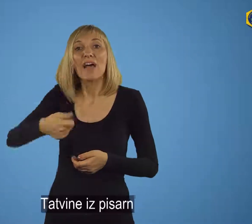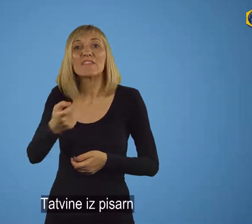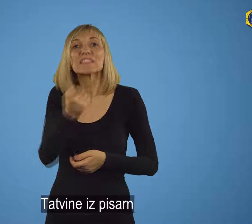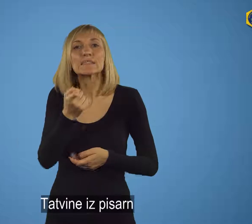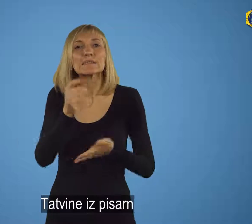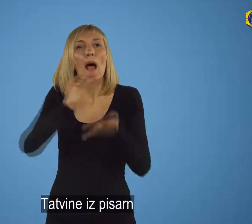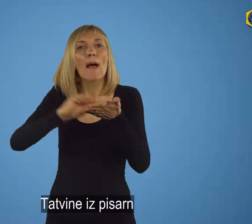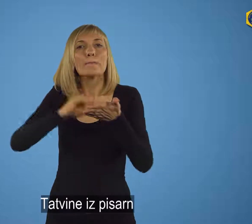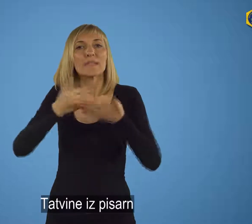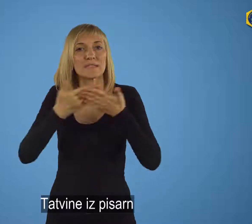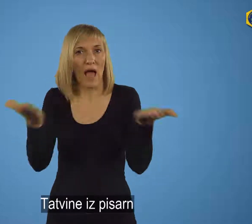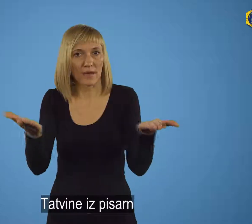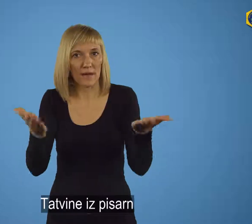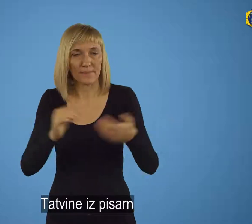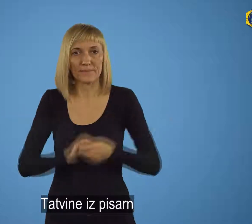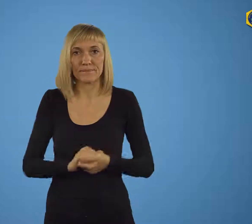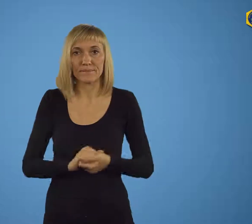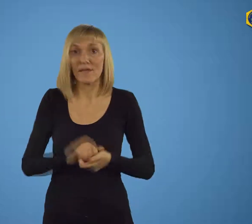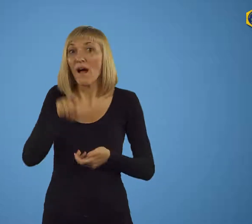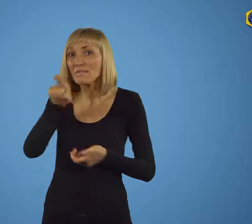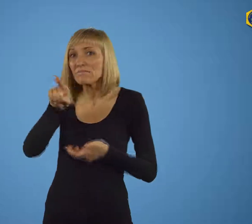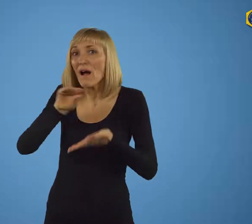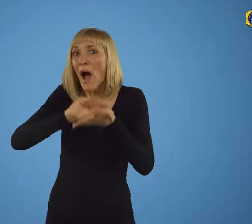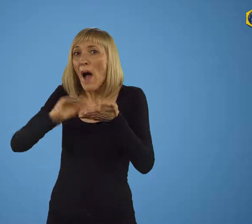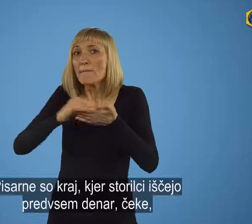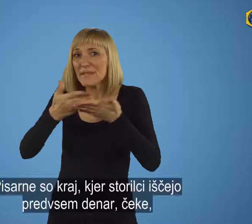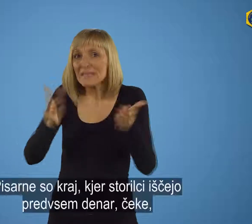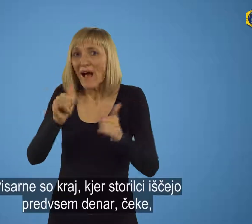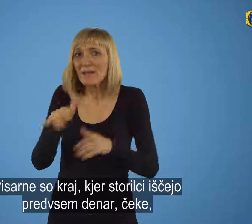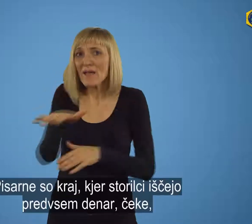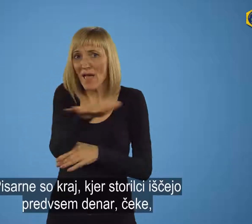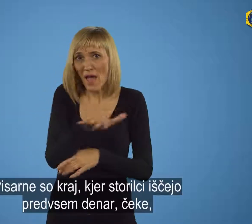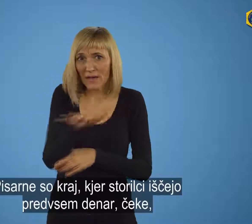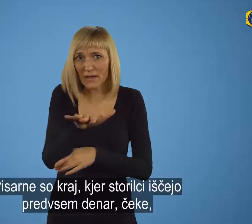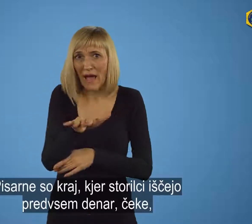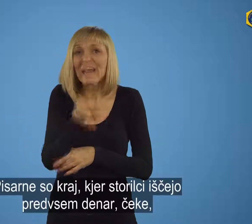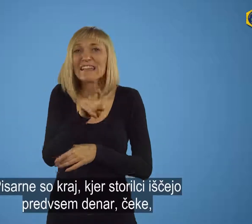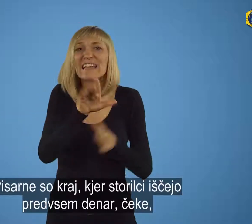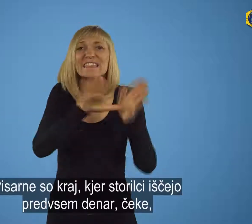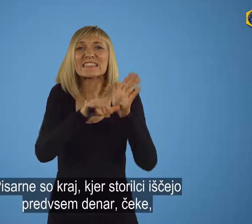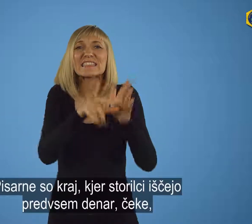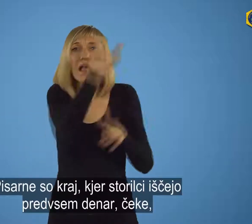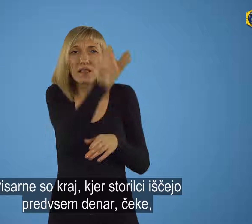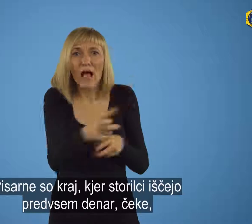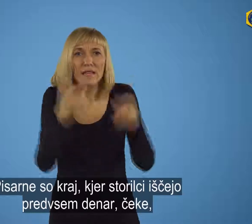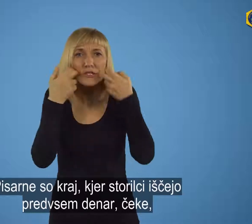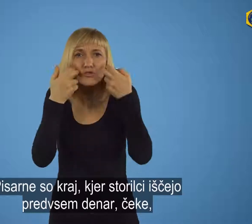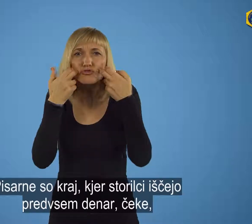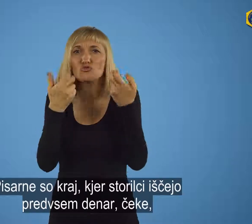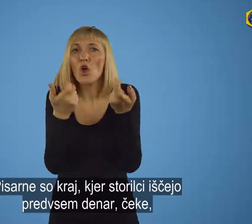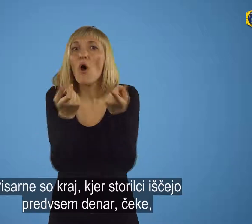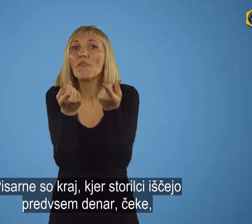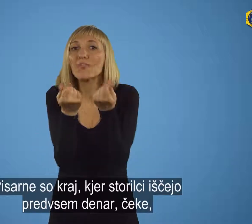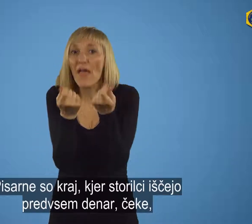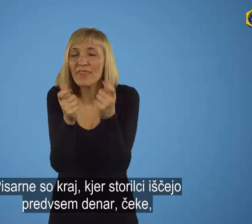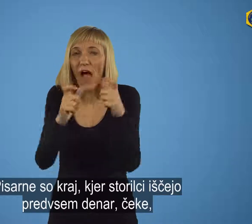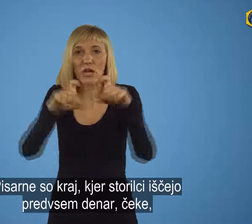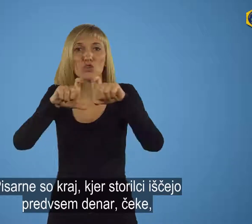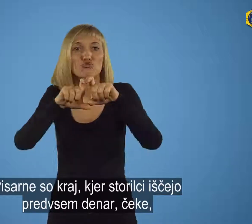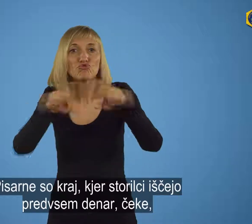Tatvine iz pisarn. Pisarne so kraj, kjer storilci iščejo predvsem denar, čeke, kreditne in